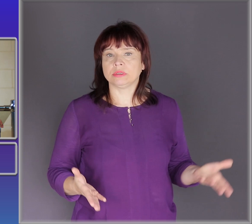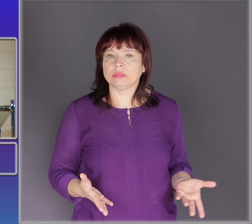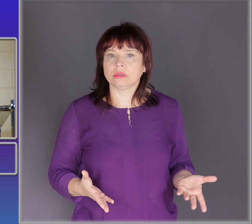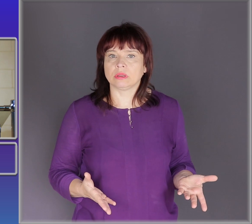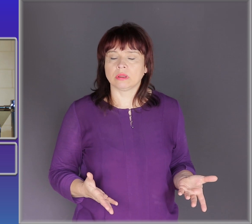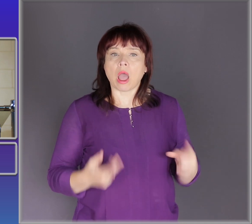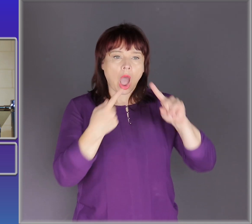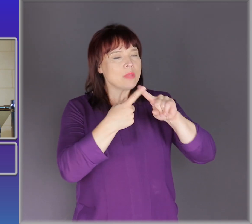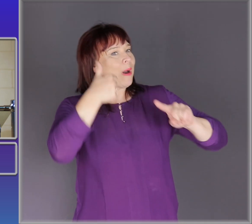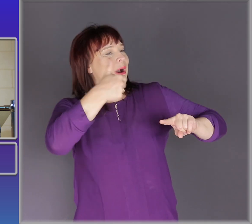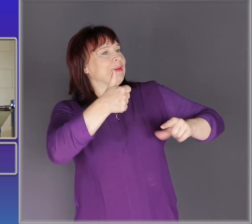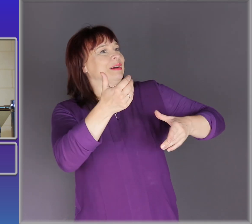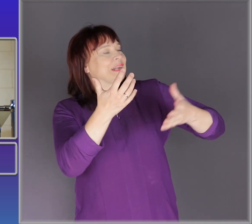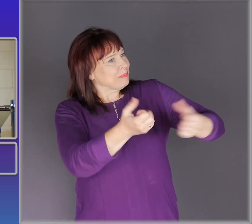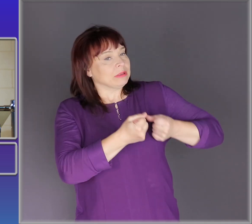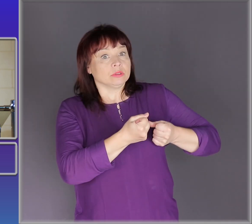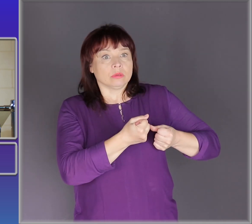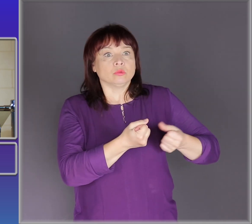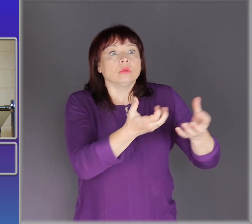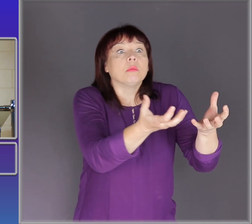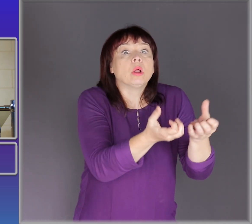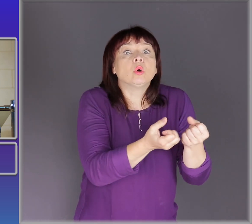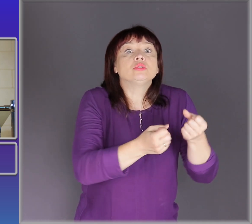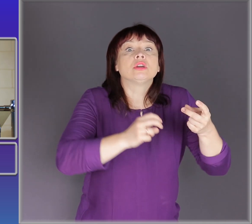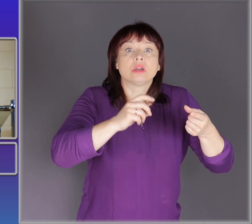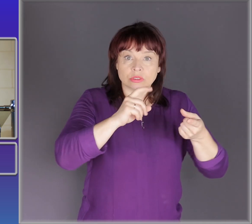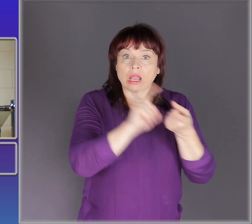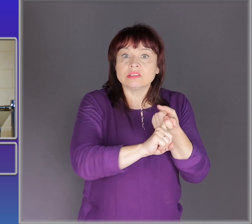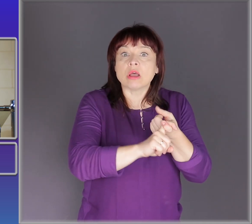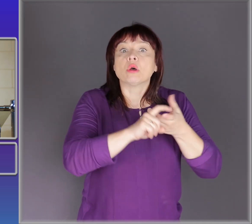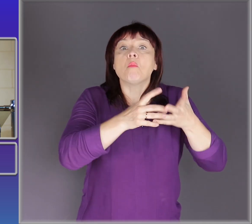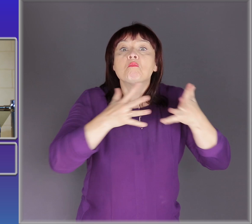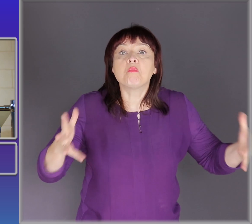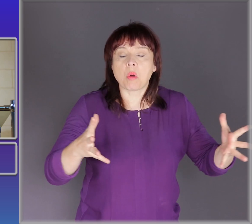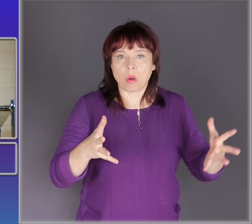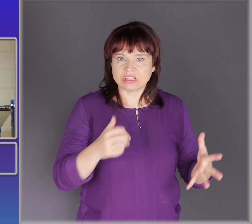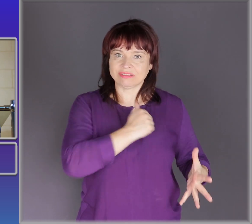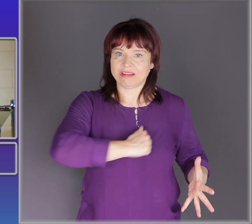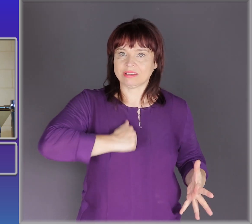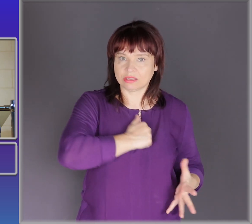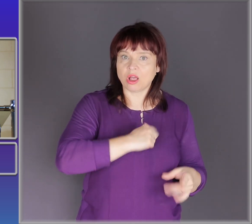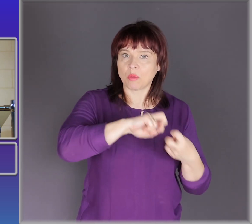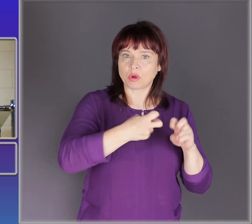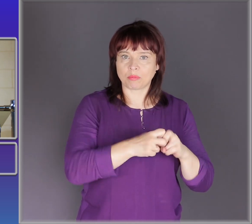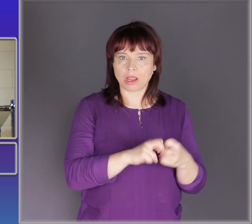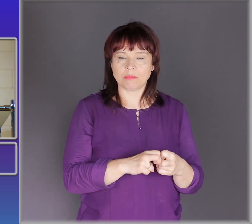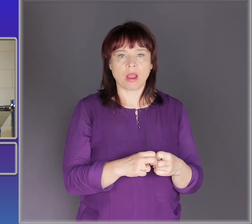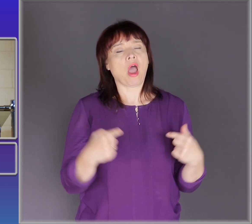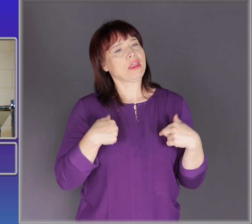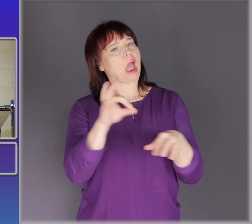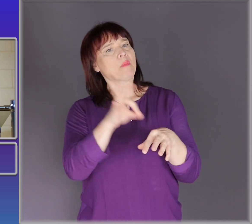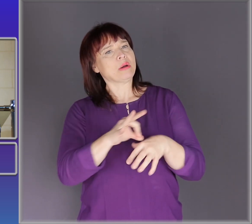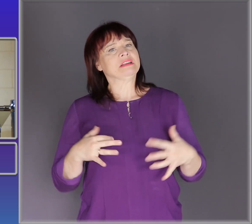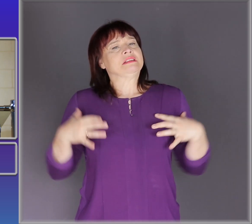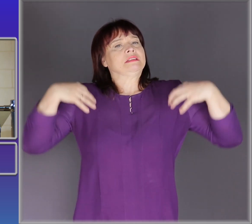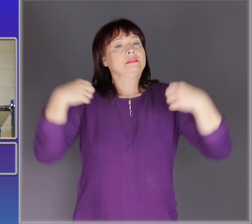одно можно обрести еще больше зла и проблем человек стал здоровой в области тела